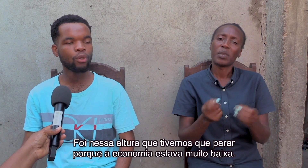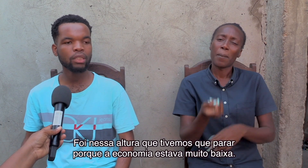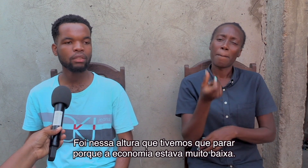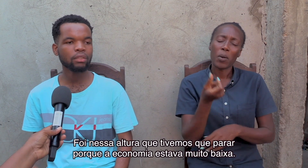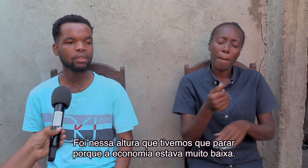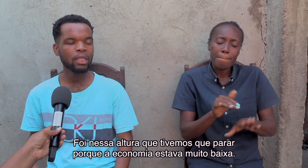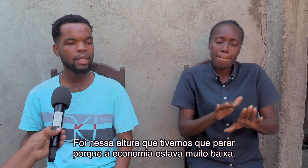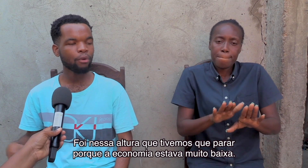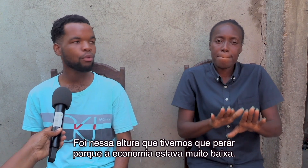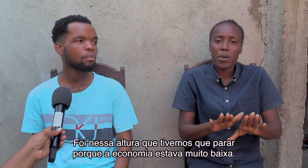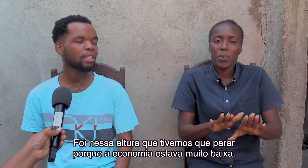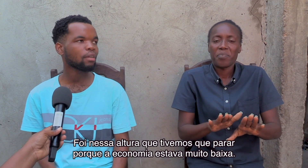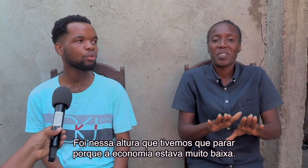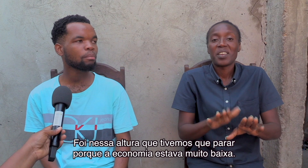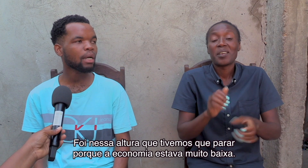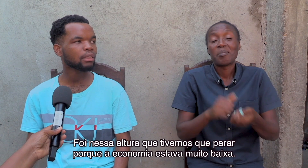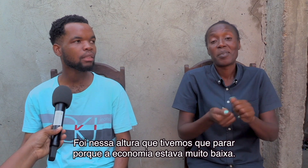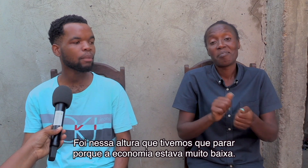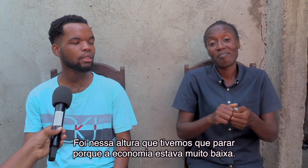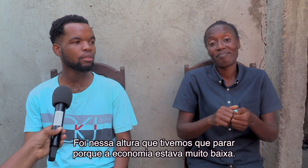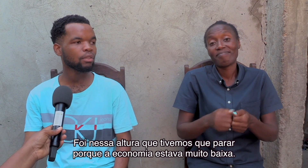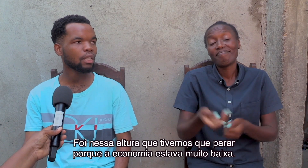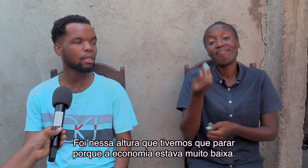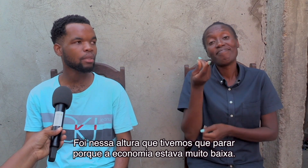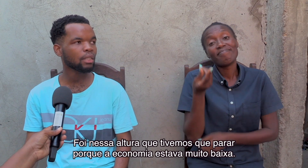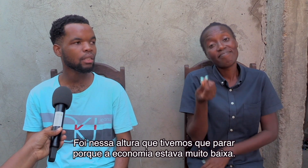conta da economia, estava muito baixa na parte da carpintaria.